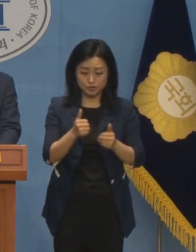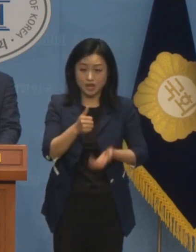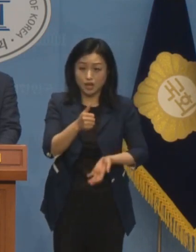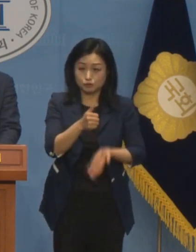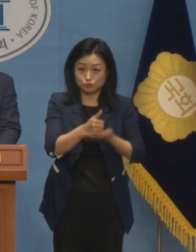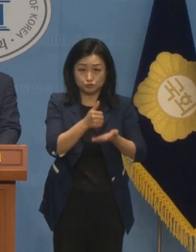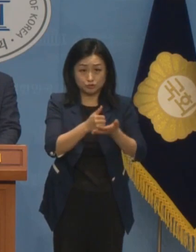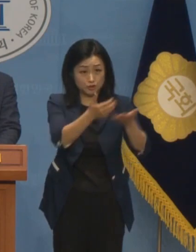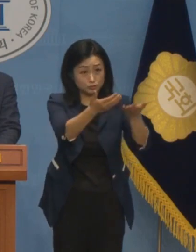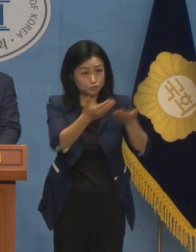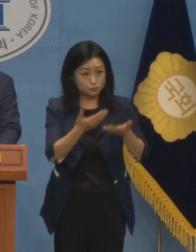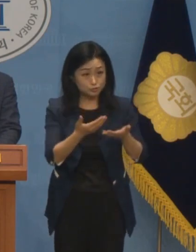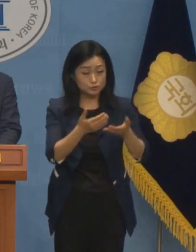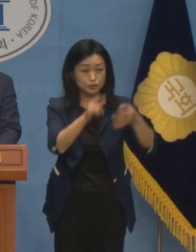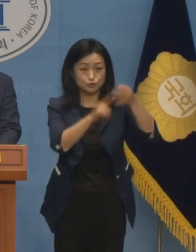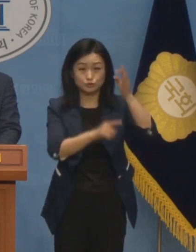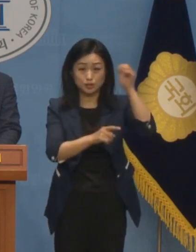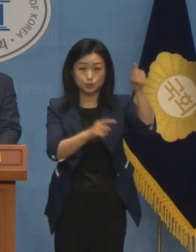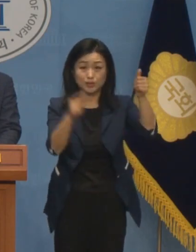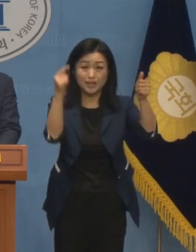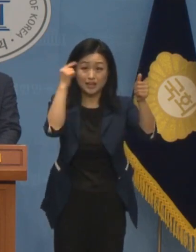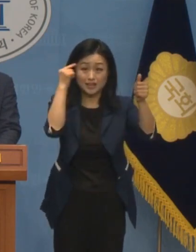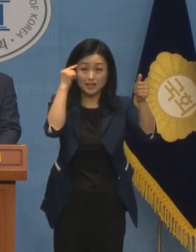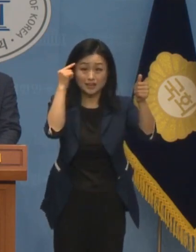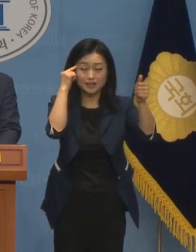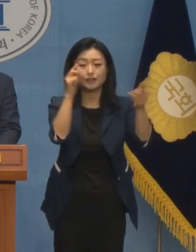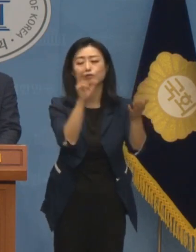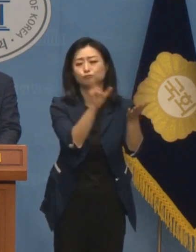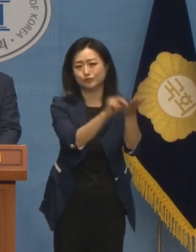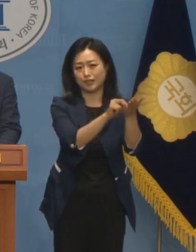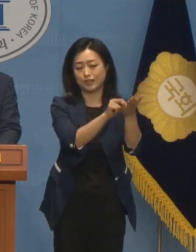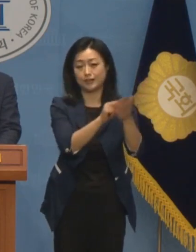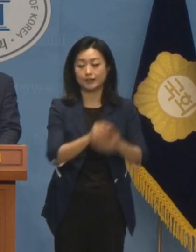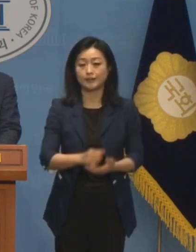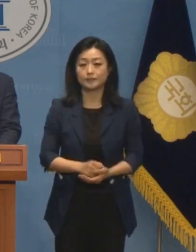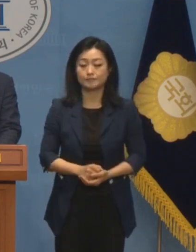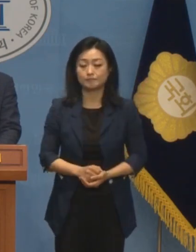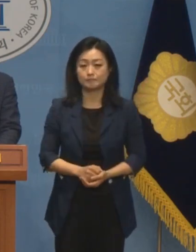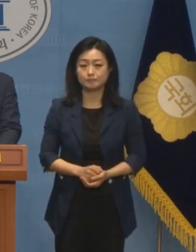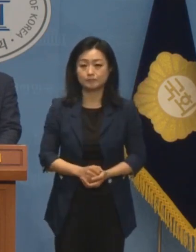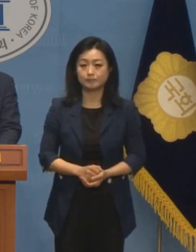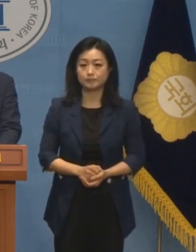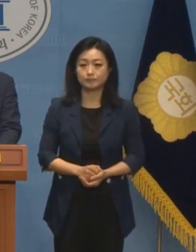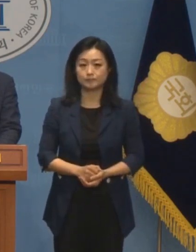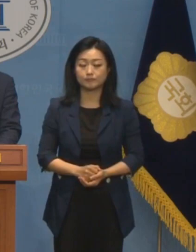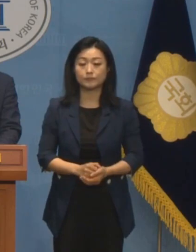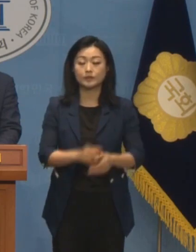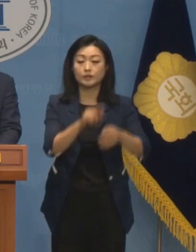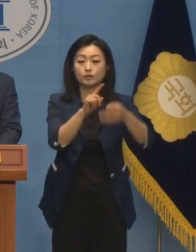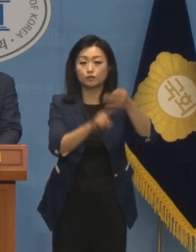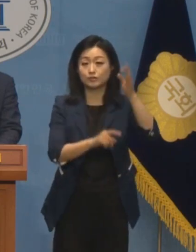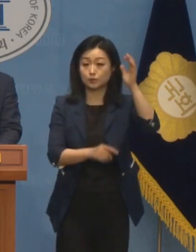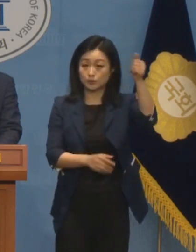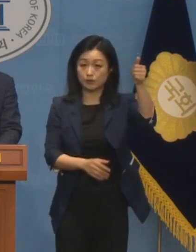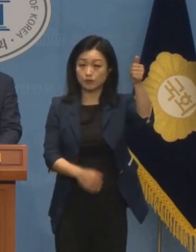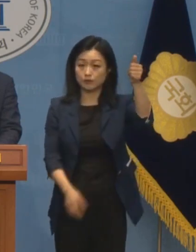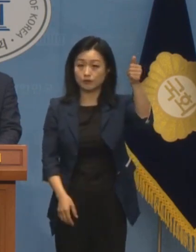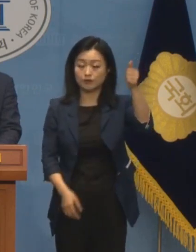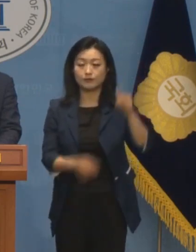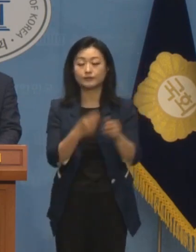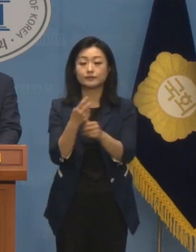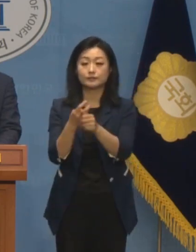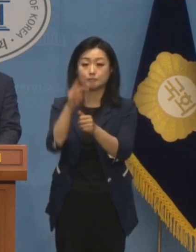윤석열 대통령의 법 인식에도 심각한 의문을 제기합니다. 윤석열 대통령도